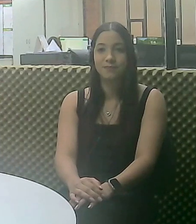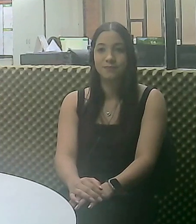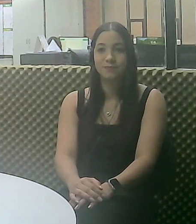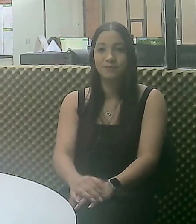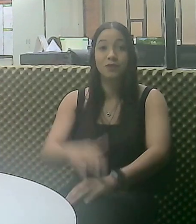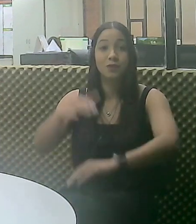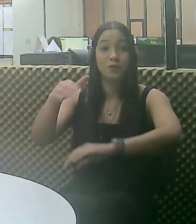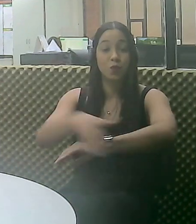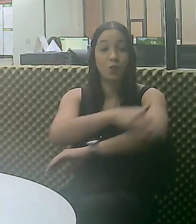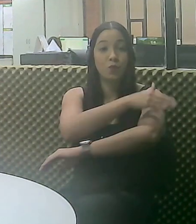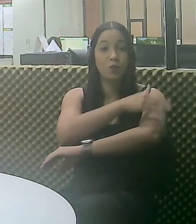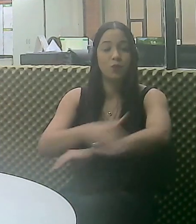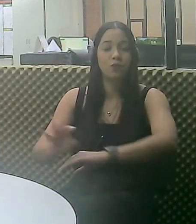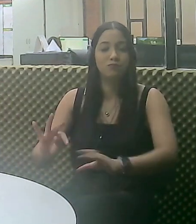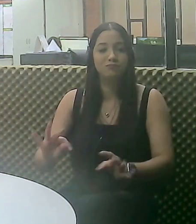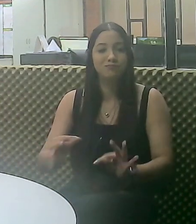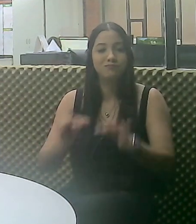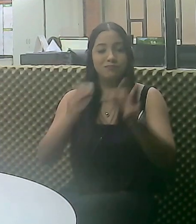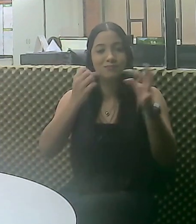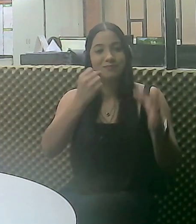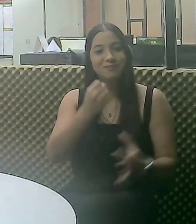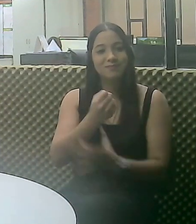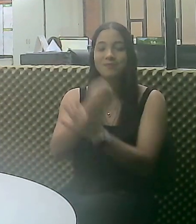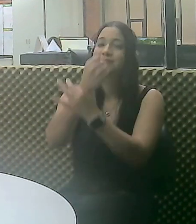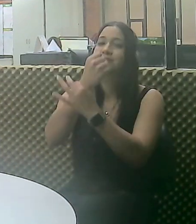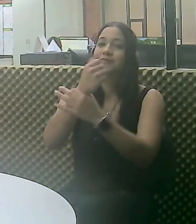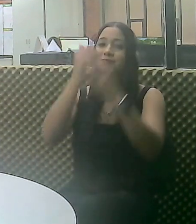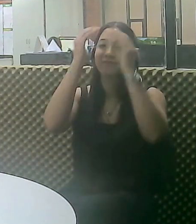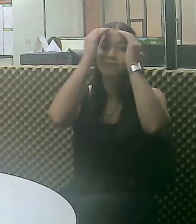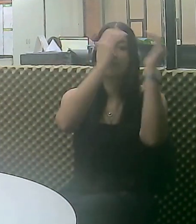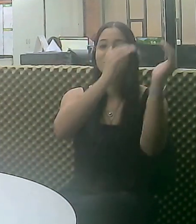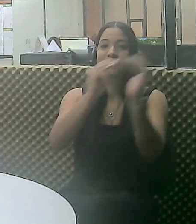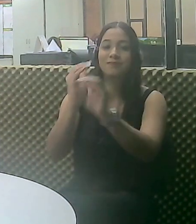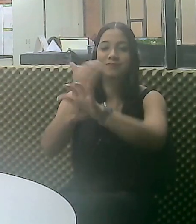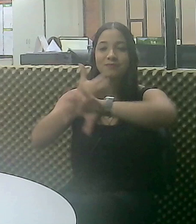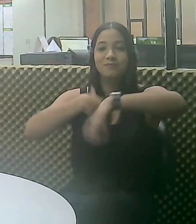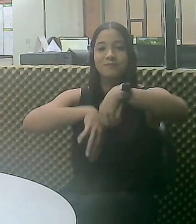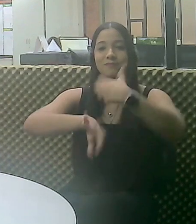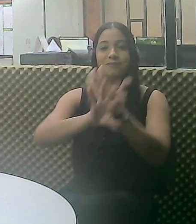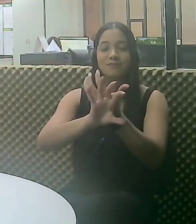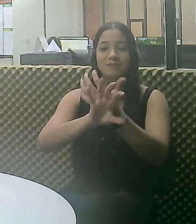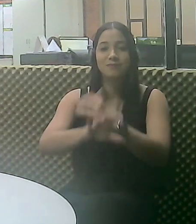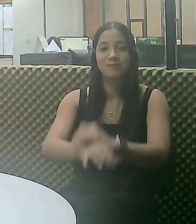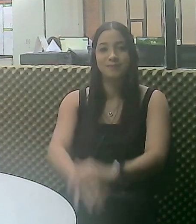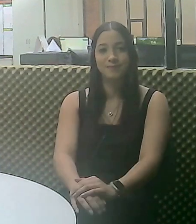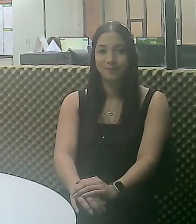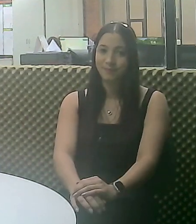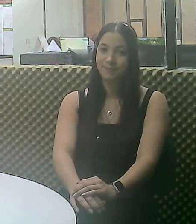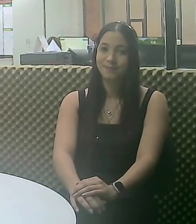Nossas ruas estão mais modernas e seguras com respeito ao meio ambiente.